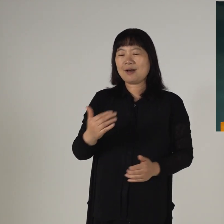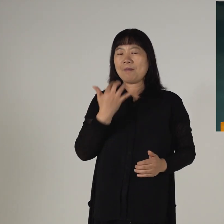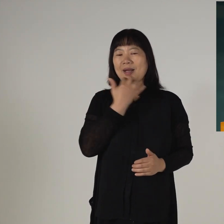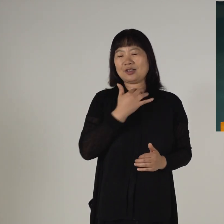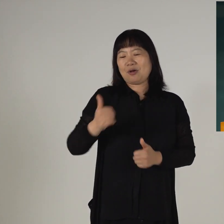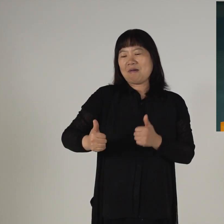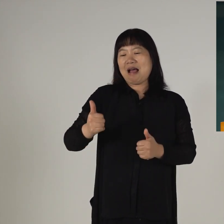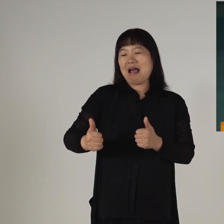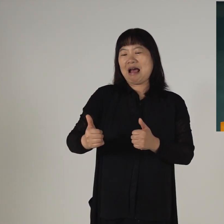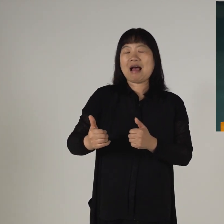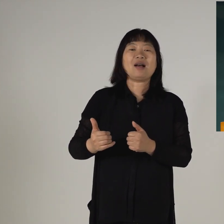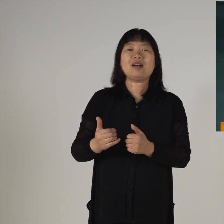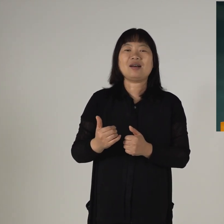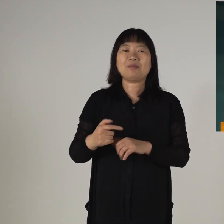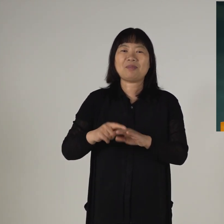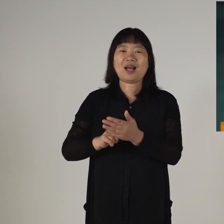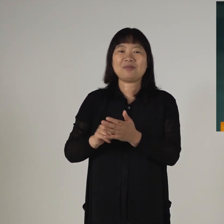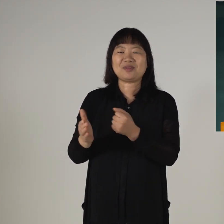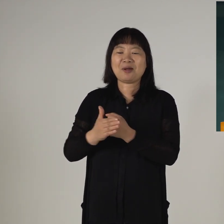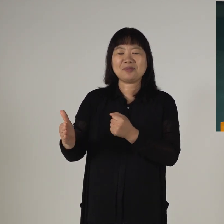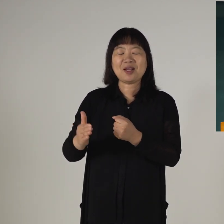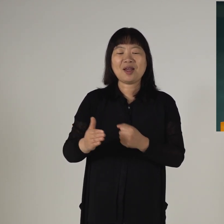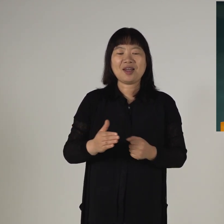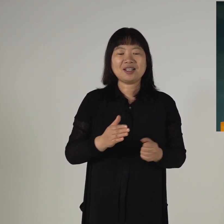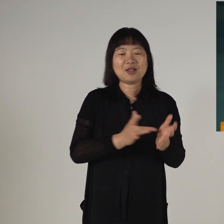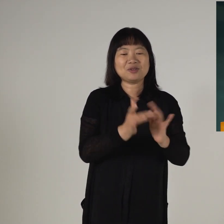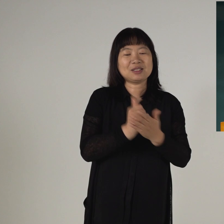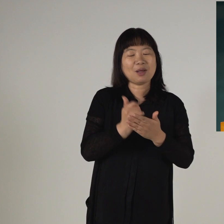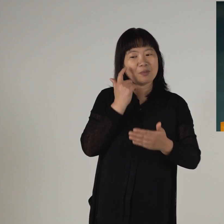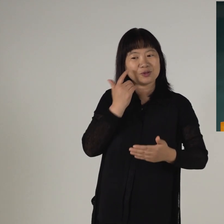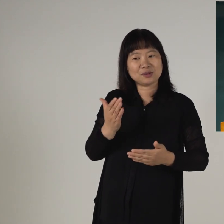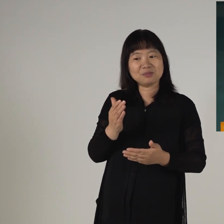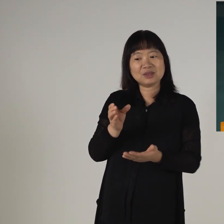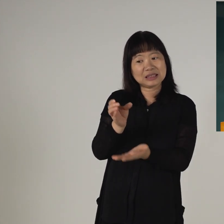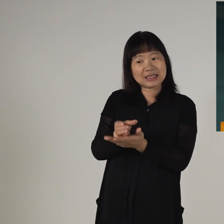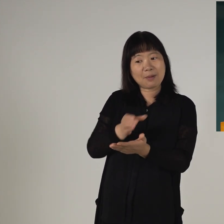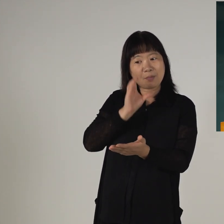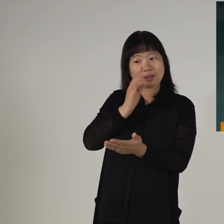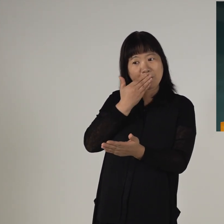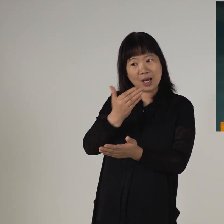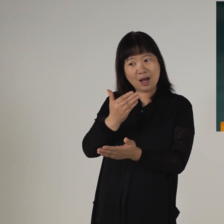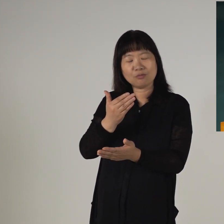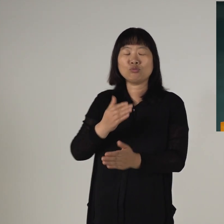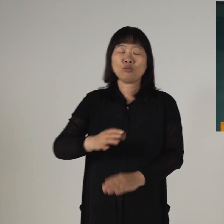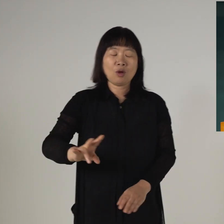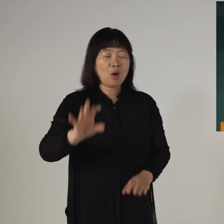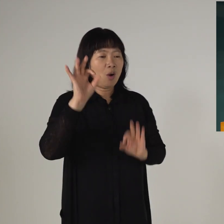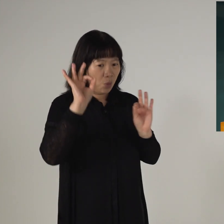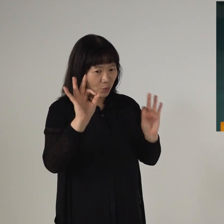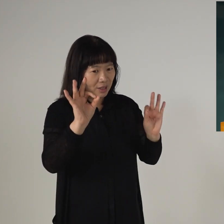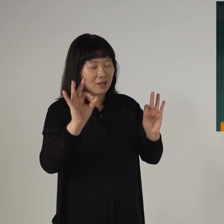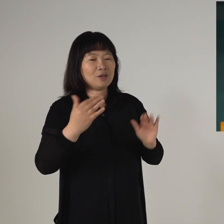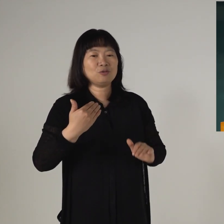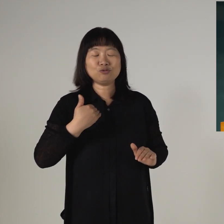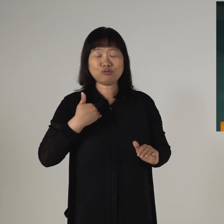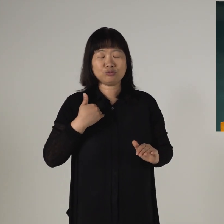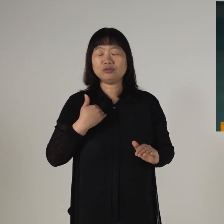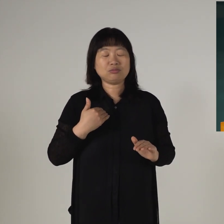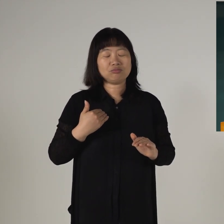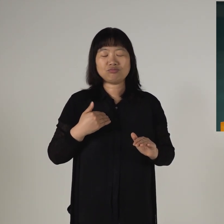너희들도 이 잔을 마실 수 있느냐? 그럼요. 여기까지 왔는데 우리에게